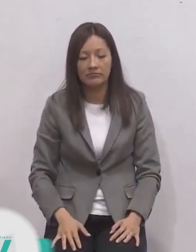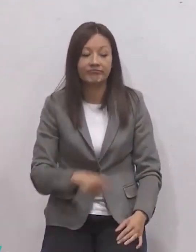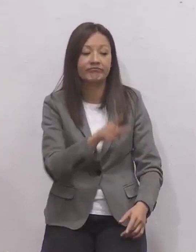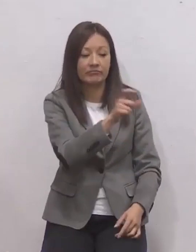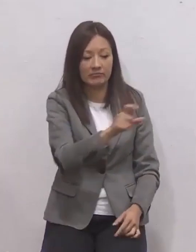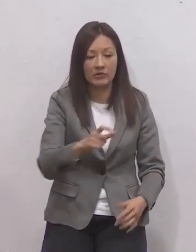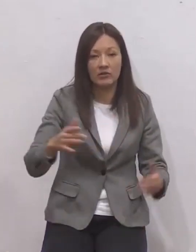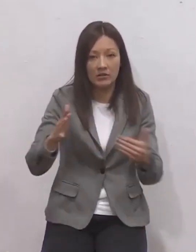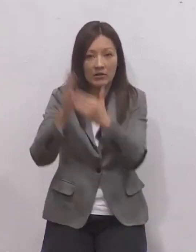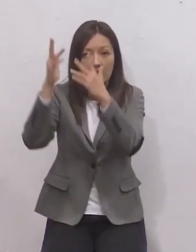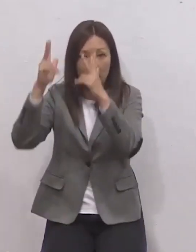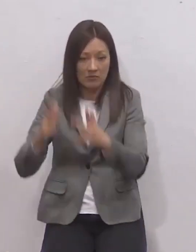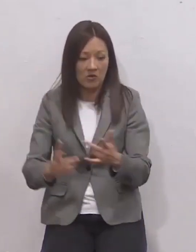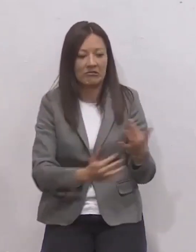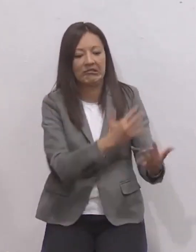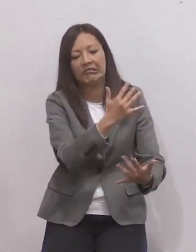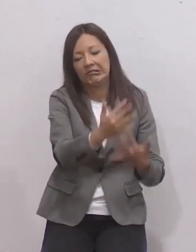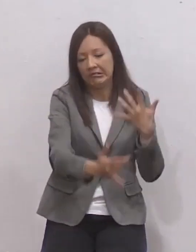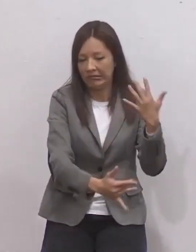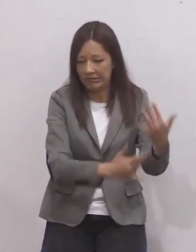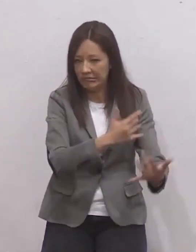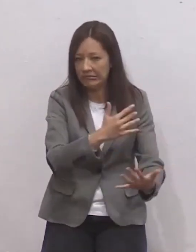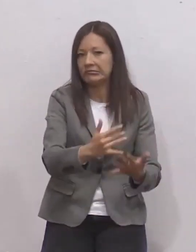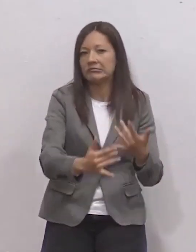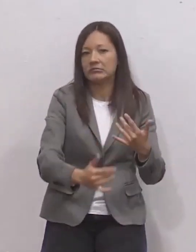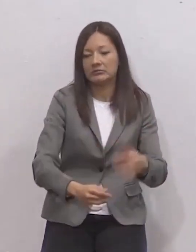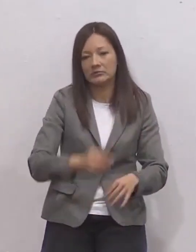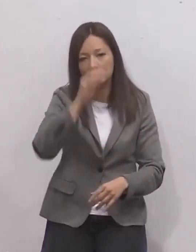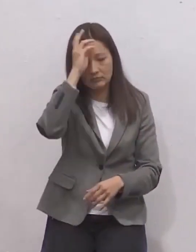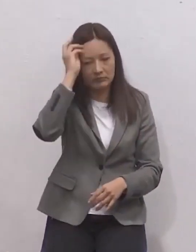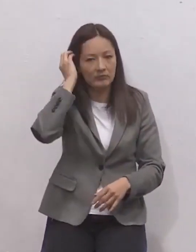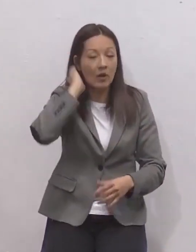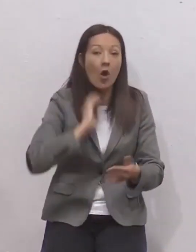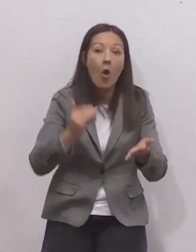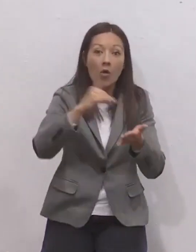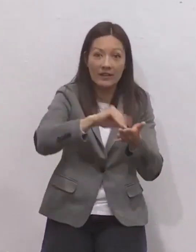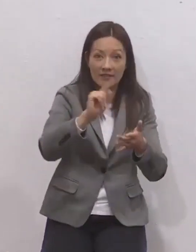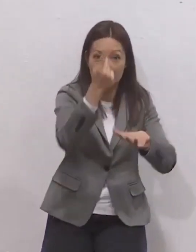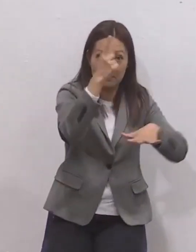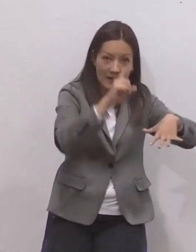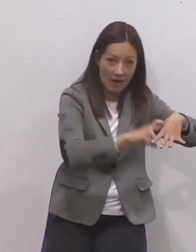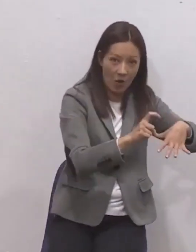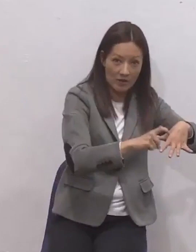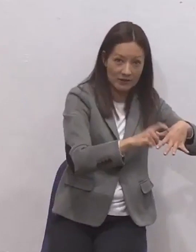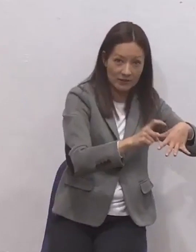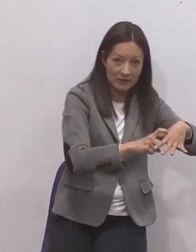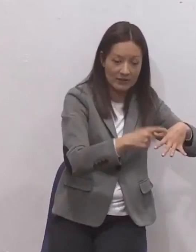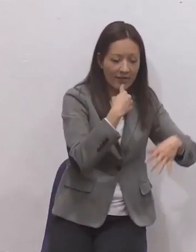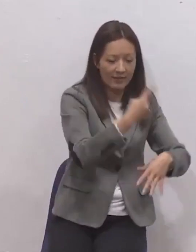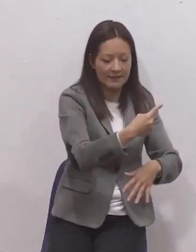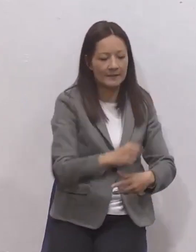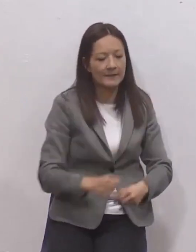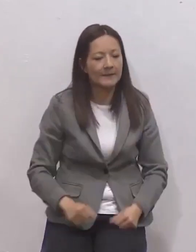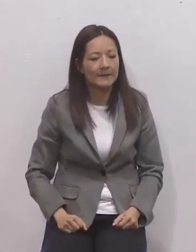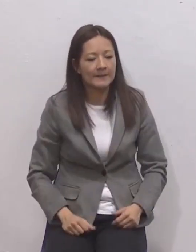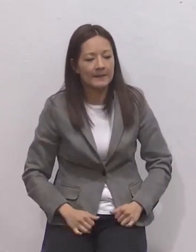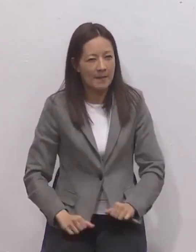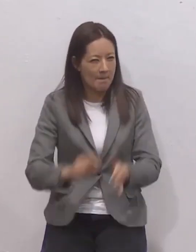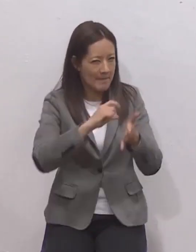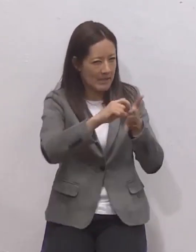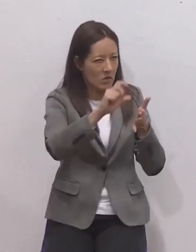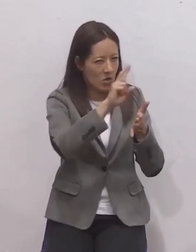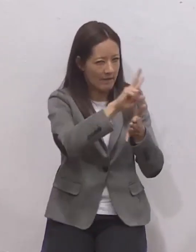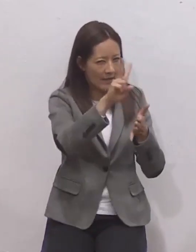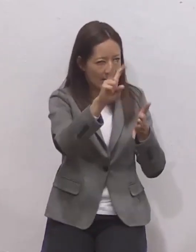los adversarios. Volvamos a la palabra que estamos viendo en 1 Corintios. Entonces dice después, de manera, versículo